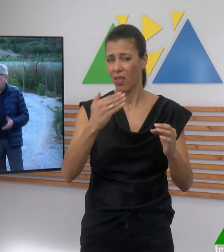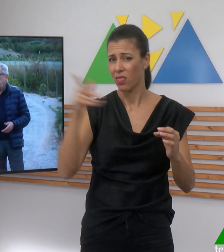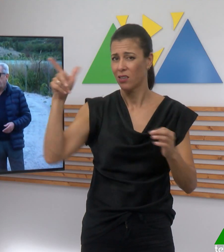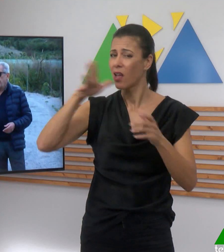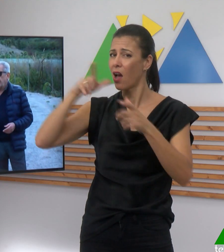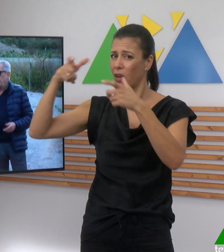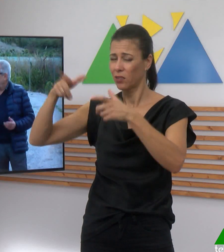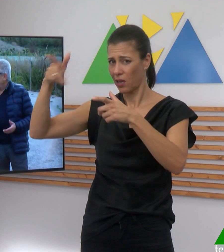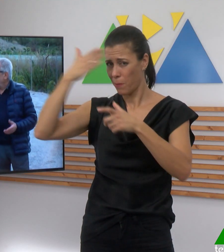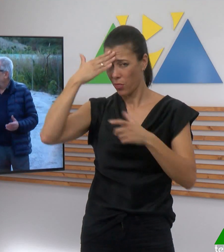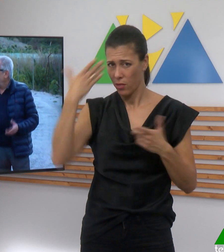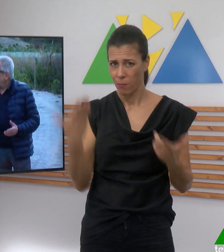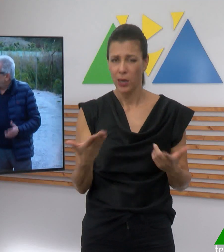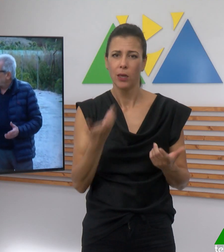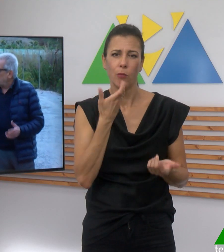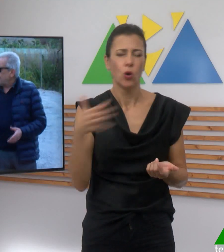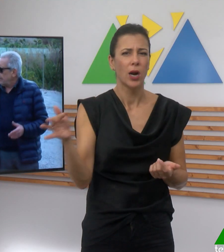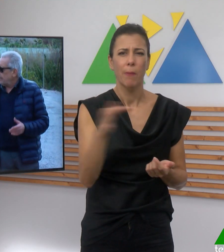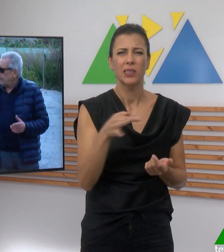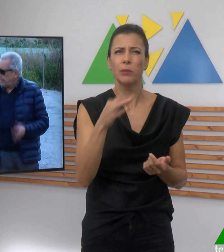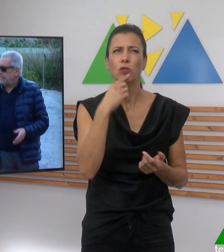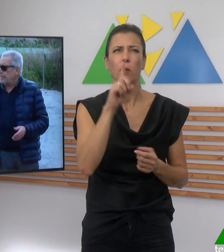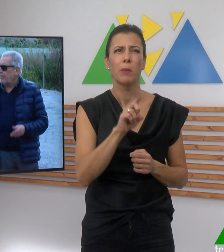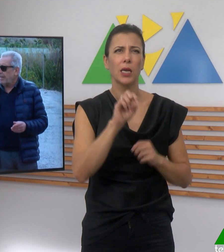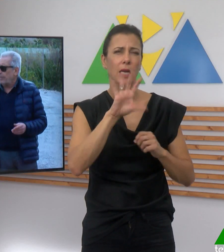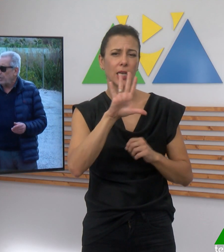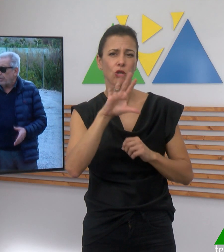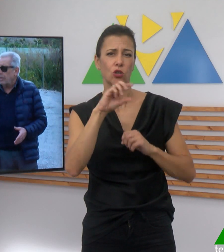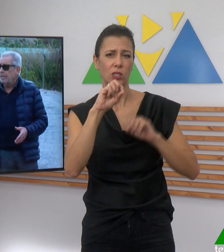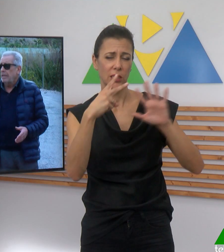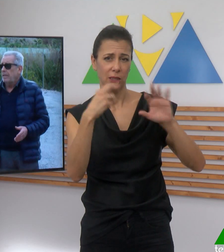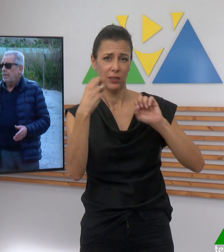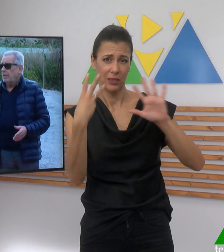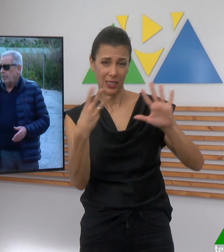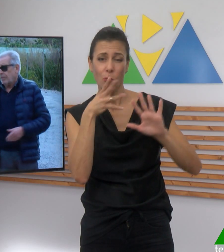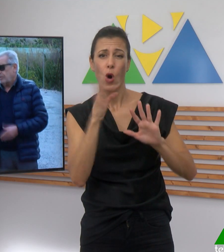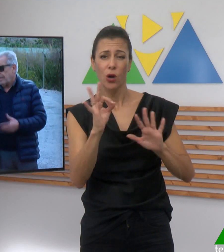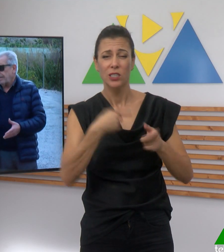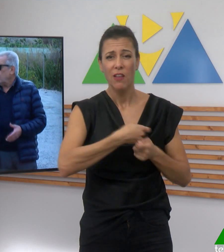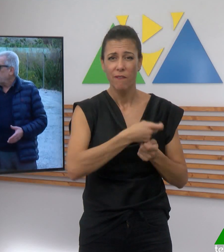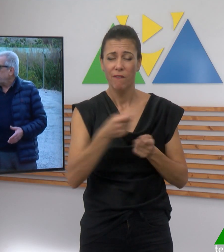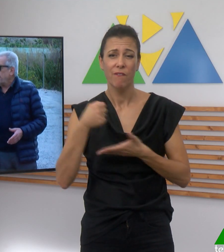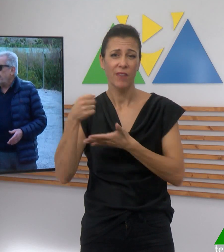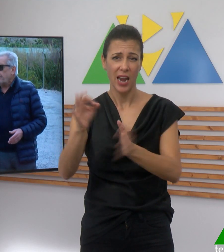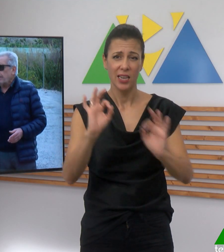en el repartimiento de 1573 de los bienes de morisco cuando se le dan a los cristianos